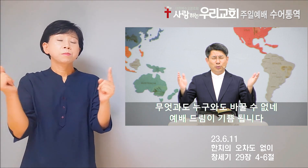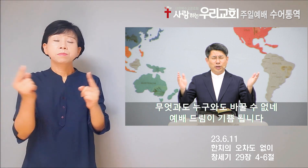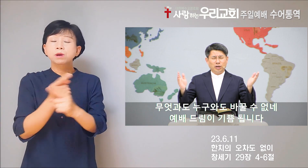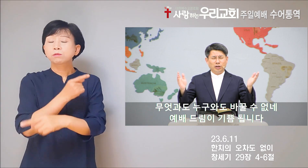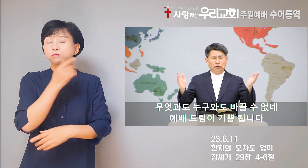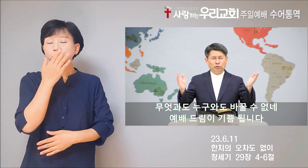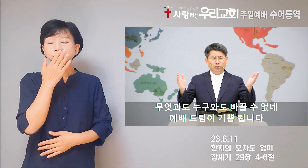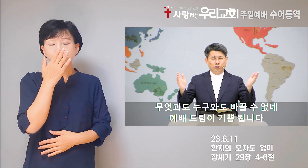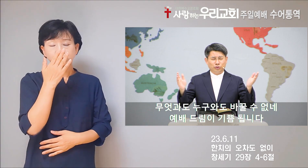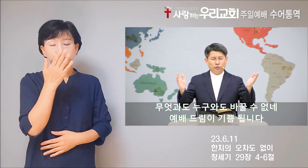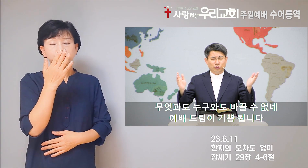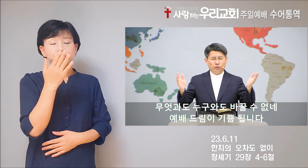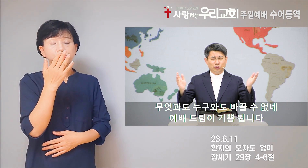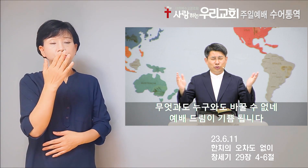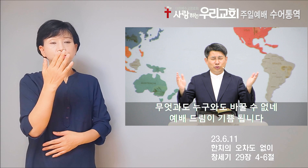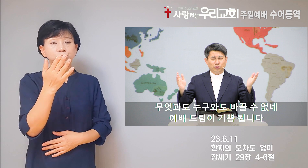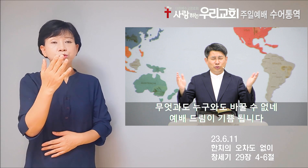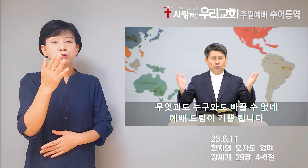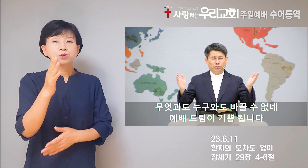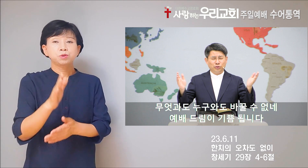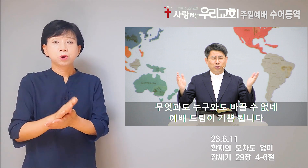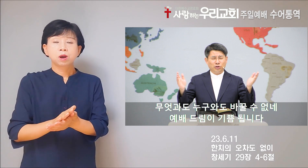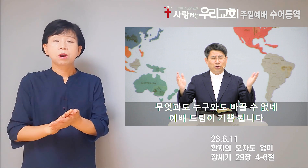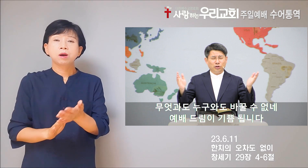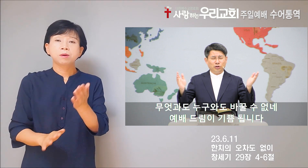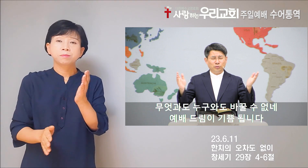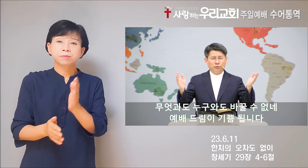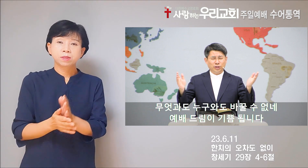누구와도 바꿀 수